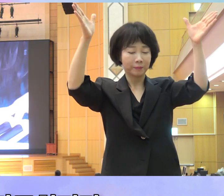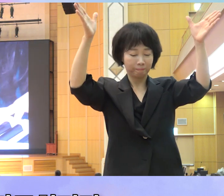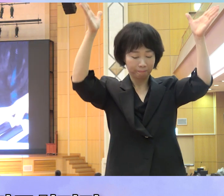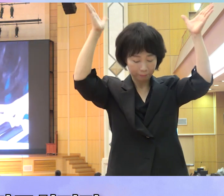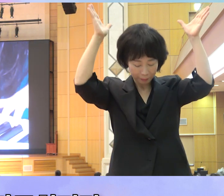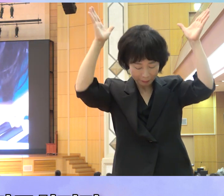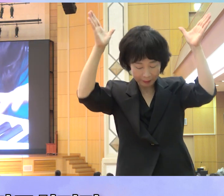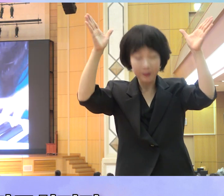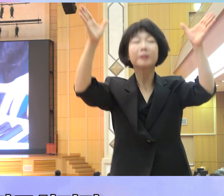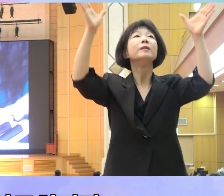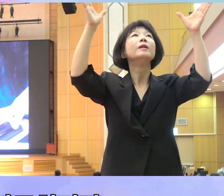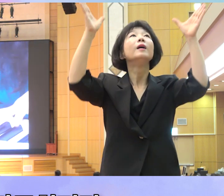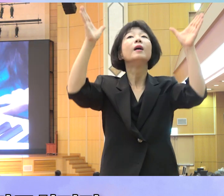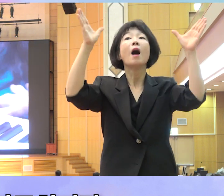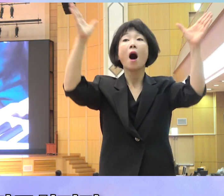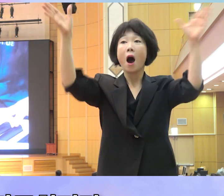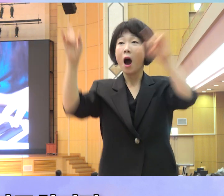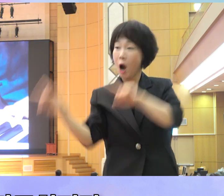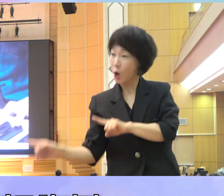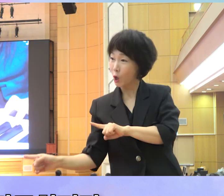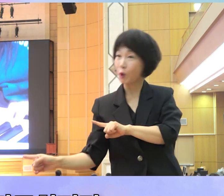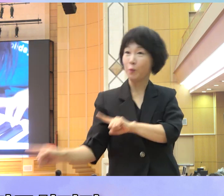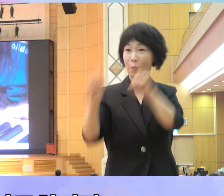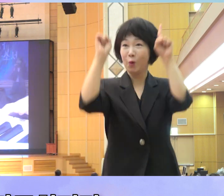응의 불길 타오르게 하소서.